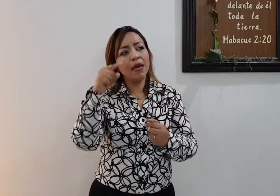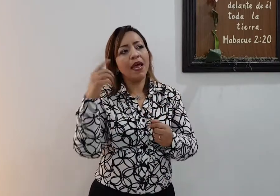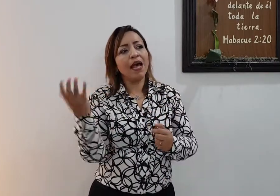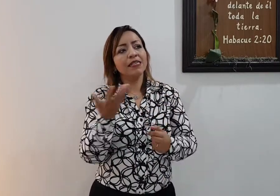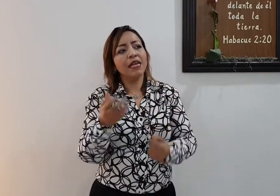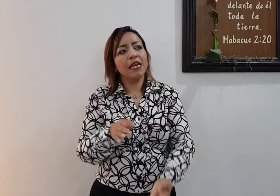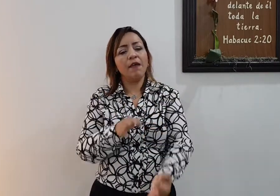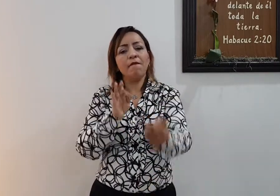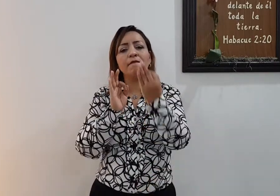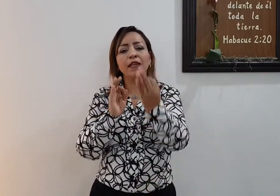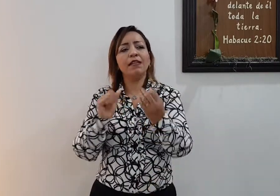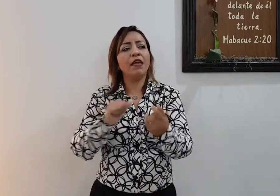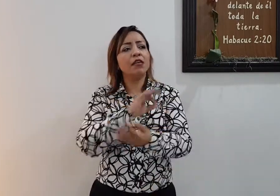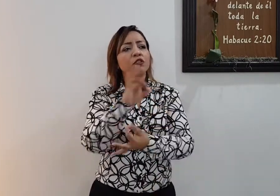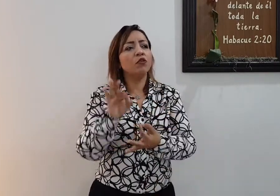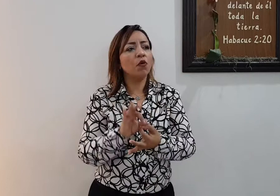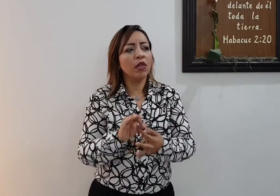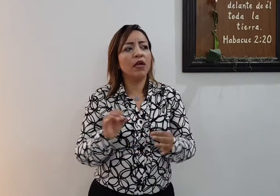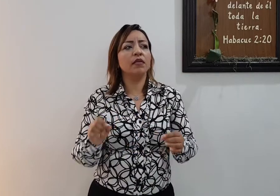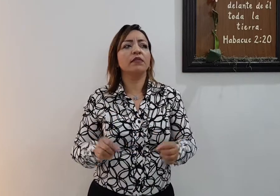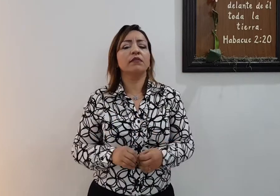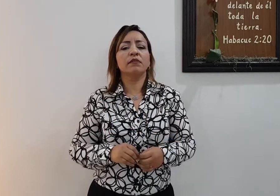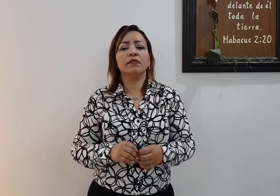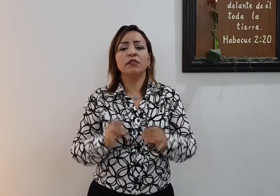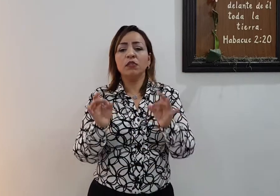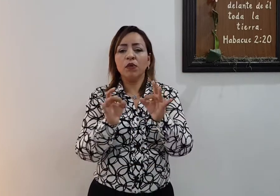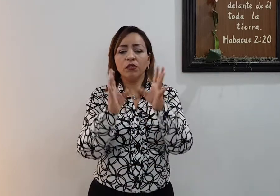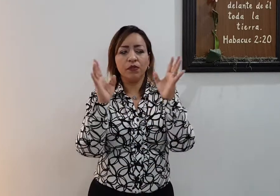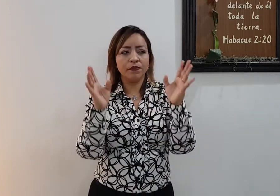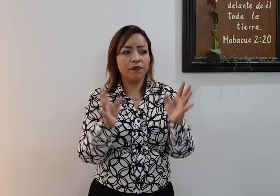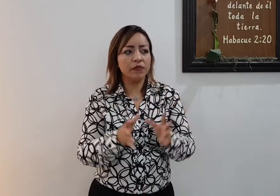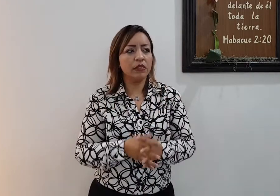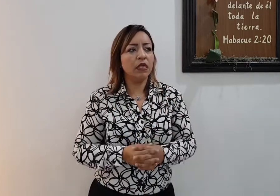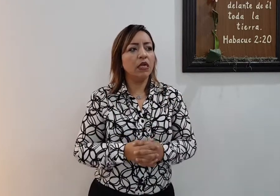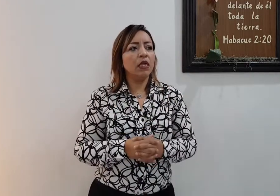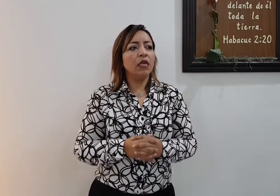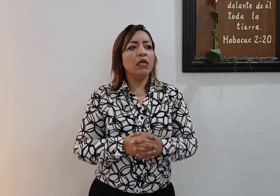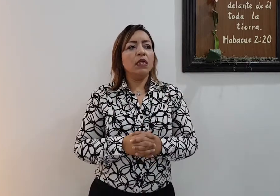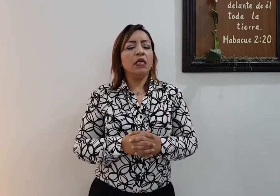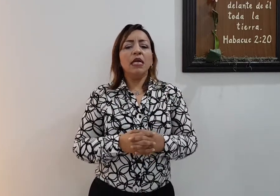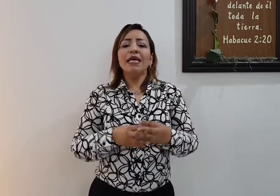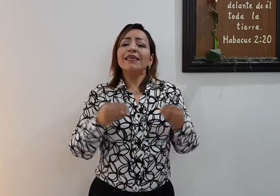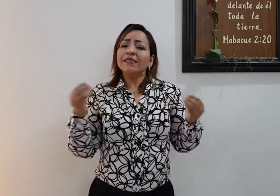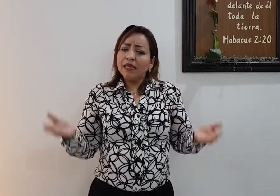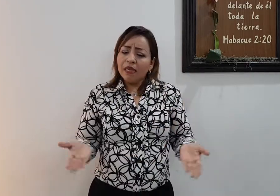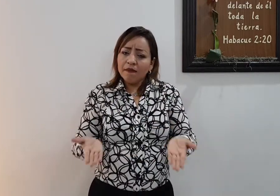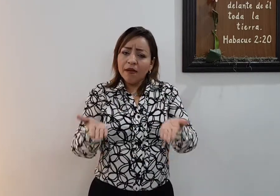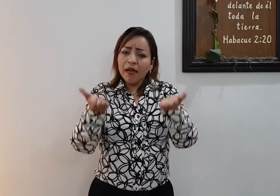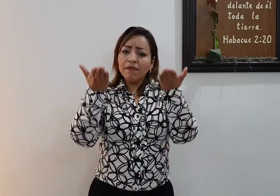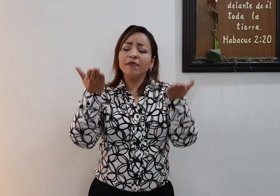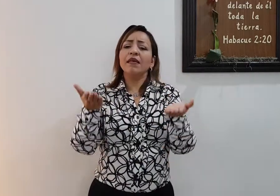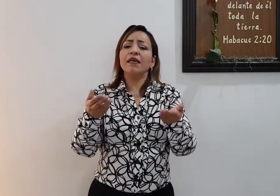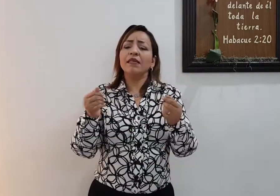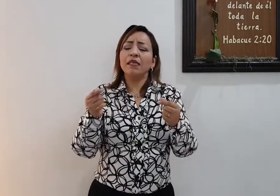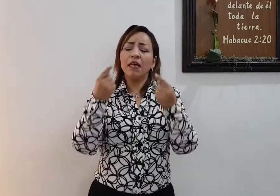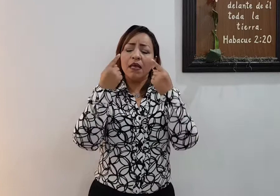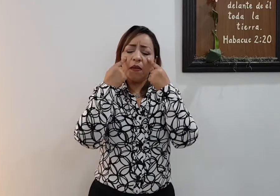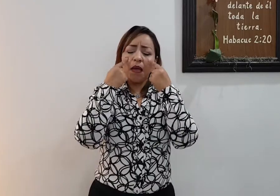de orar sin cesar. Así como hay una importancia en acercarnos a la palabra de Dios, también es bien importante orar.